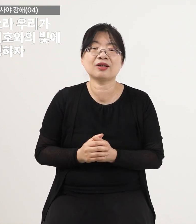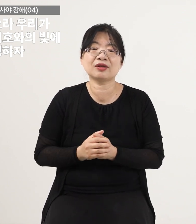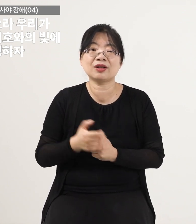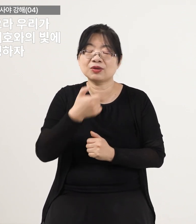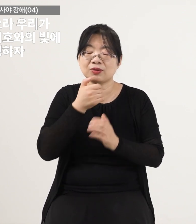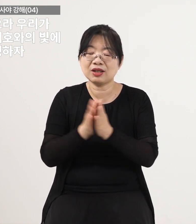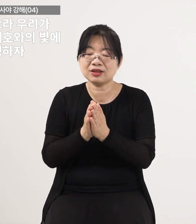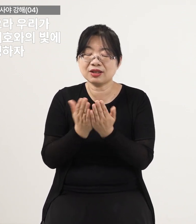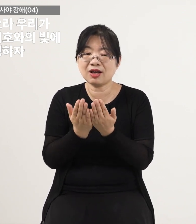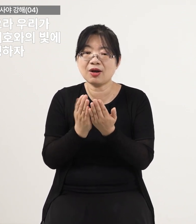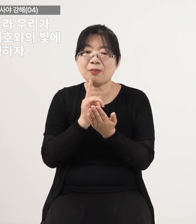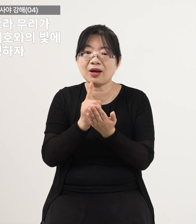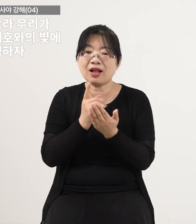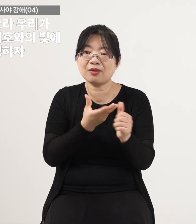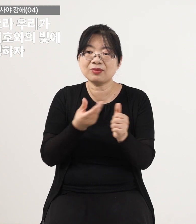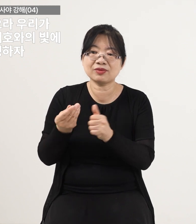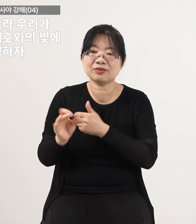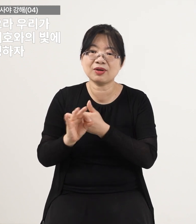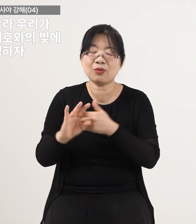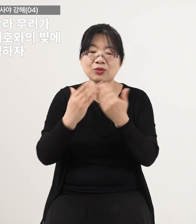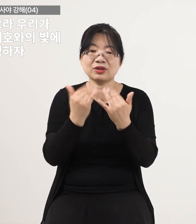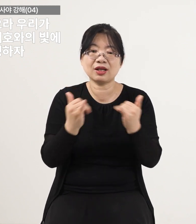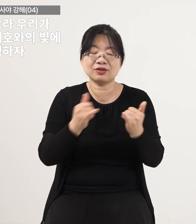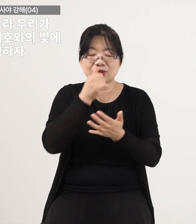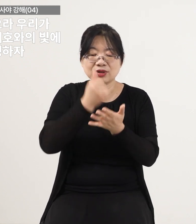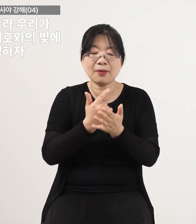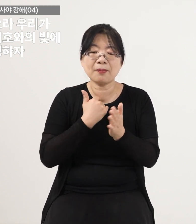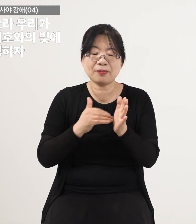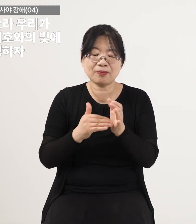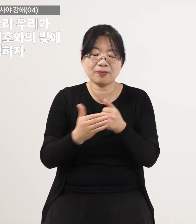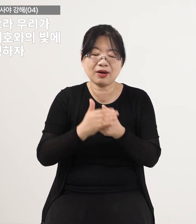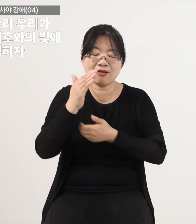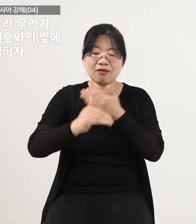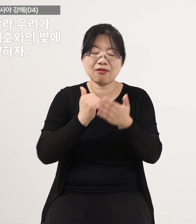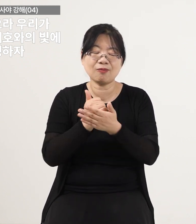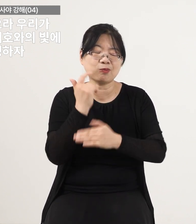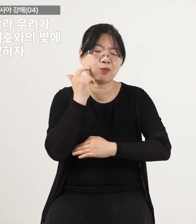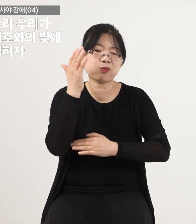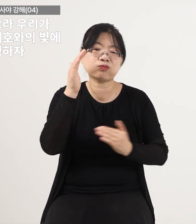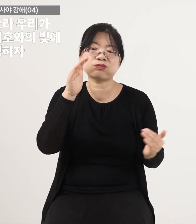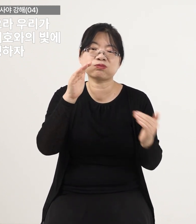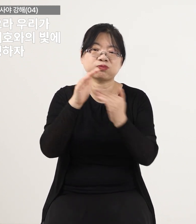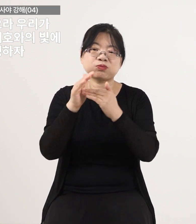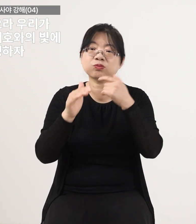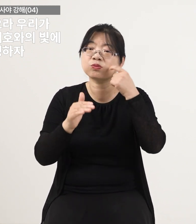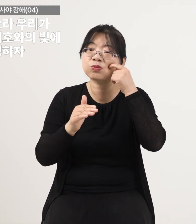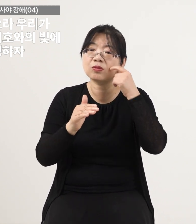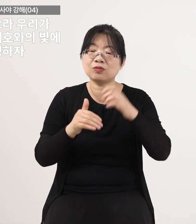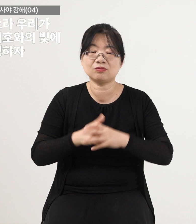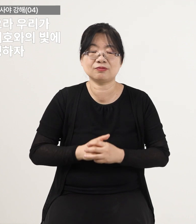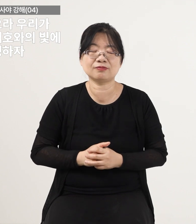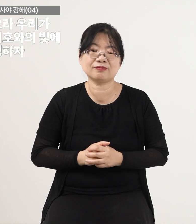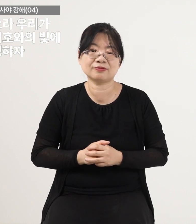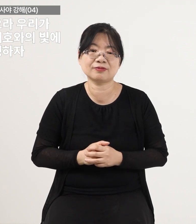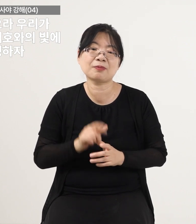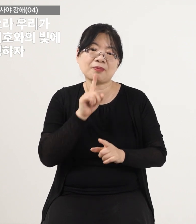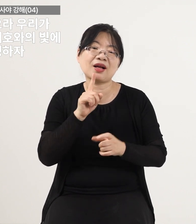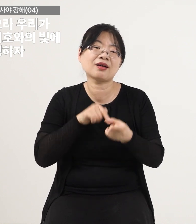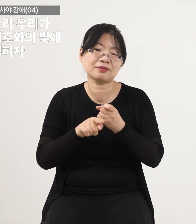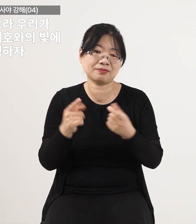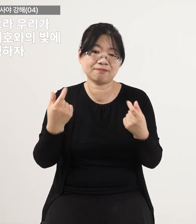사람이 죄를 범하였음에 하나님의 영광에 이르지 못했다. 정확히 그